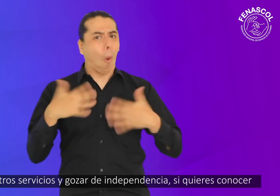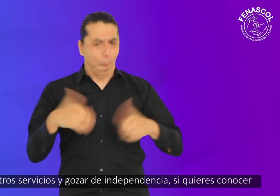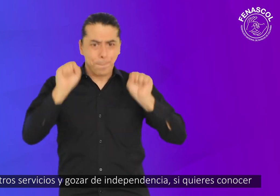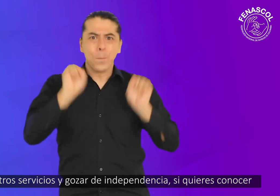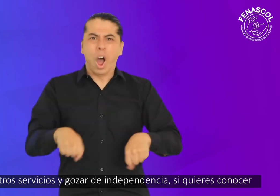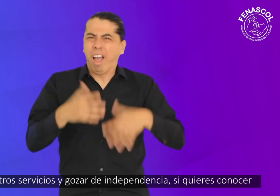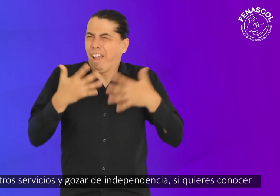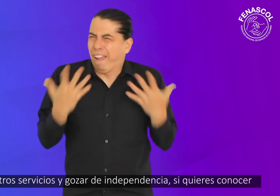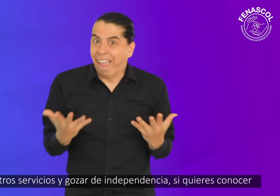gozar de independencia.